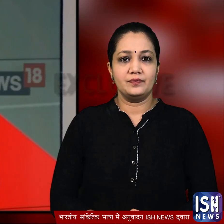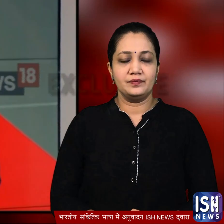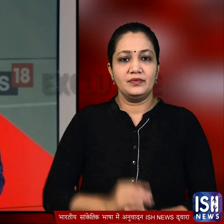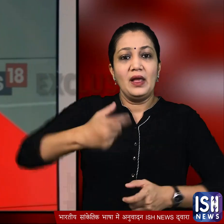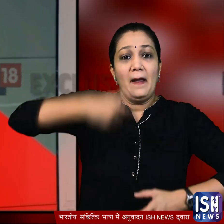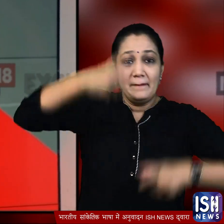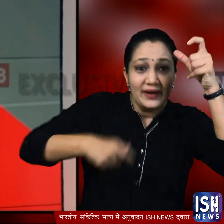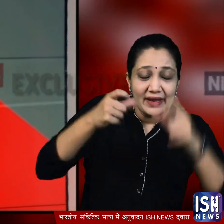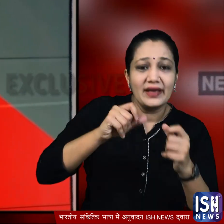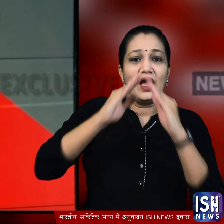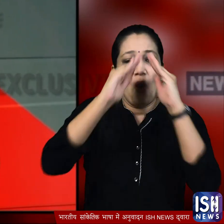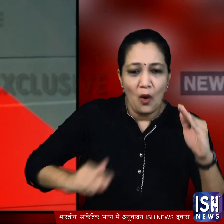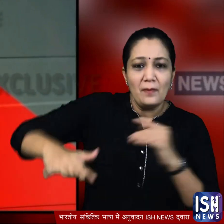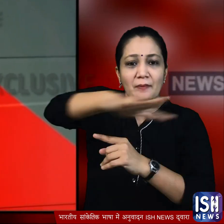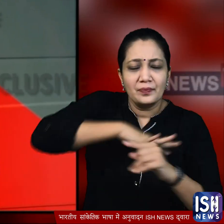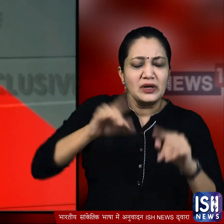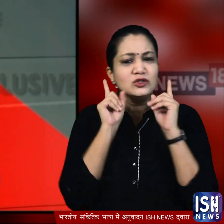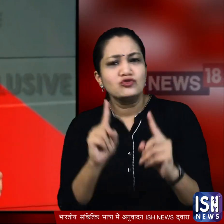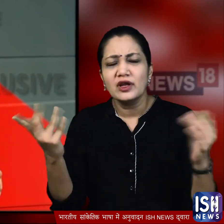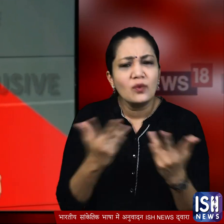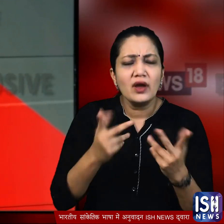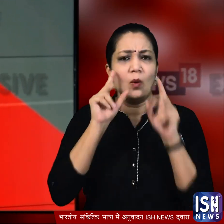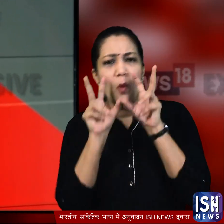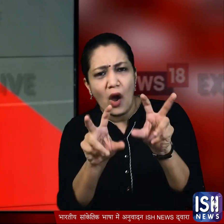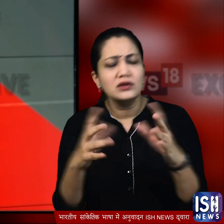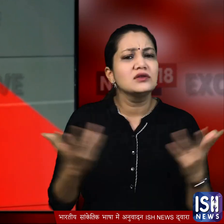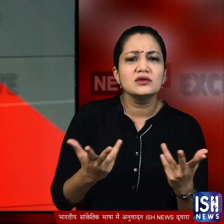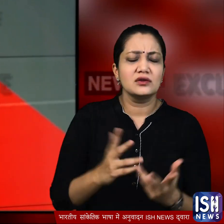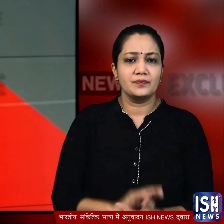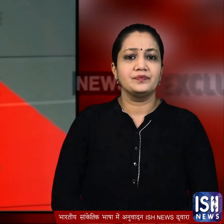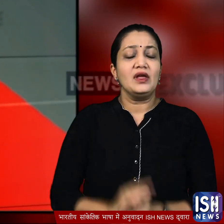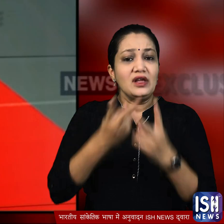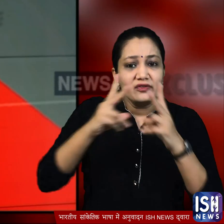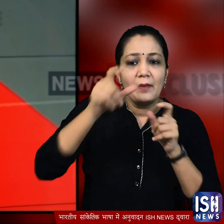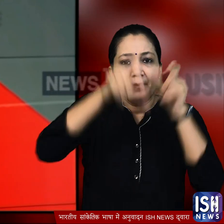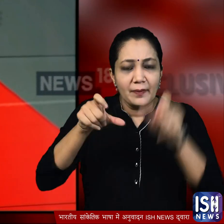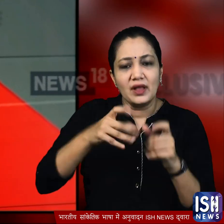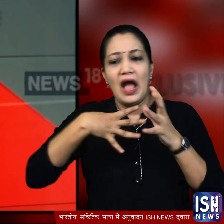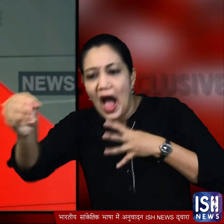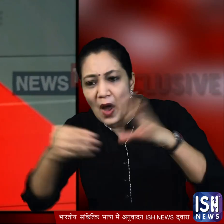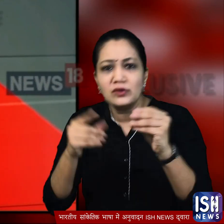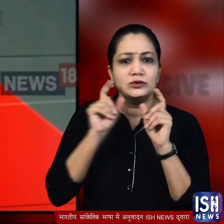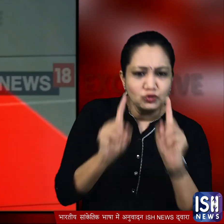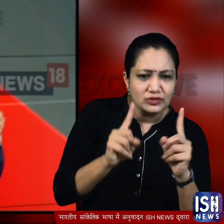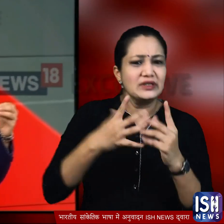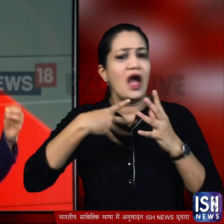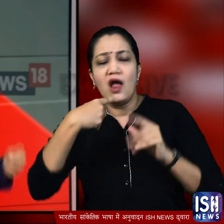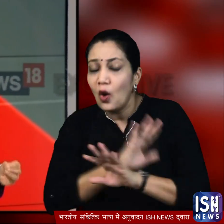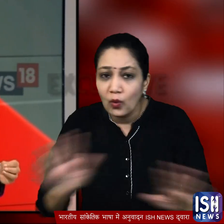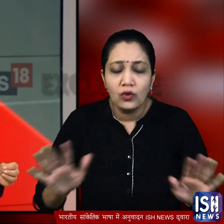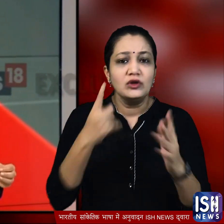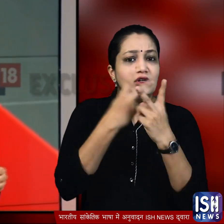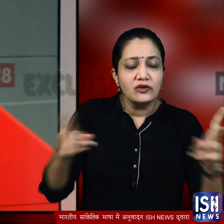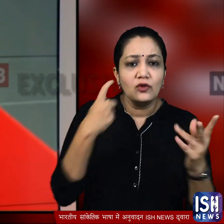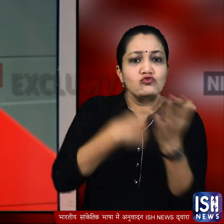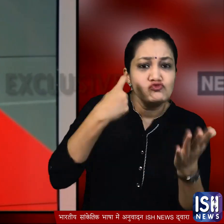सौबात की एक बात ये ऐसी इमारतें और हाउसिंग सोसाइटी पर ये सख्ती निगरानी रखी जा रही है। वहां आने जाने पर पूरी तरह से पाबंदी